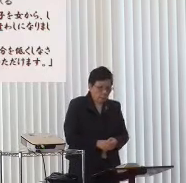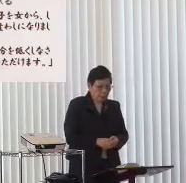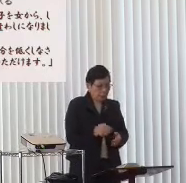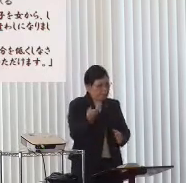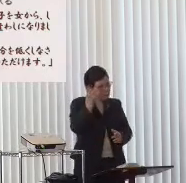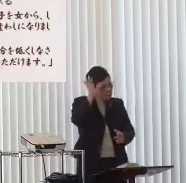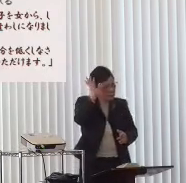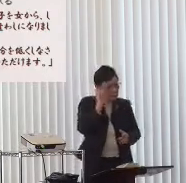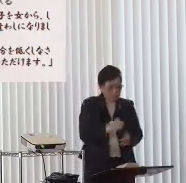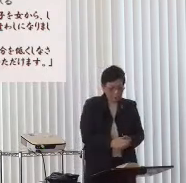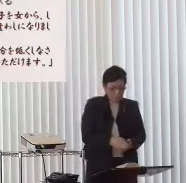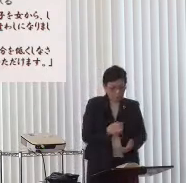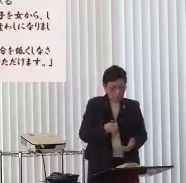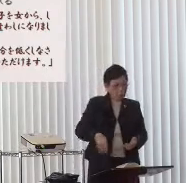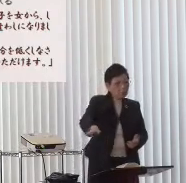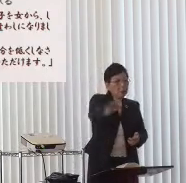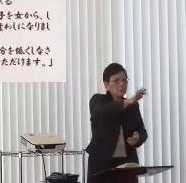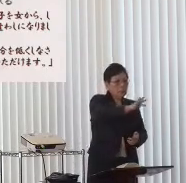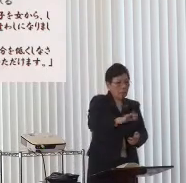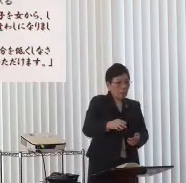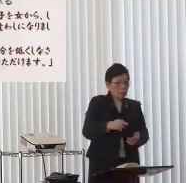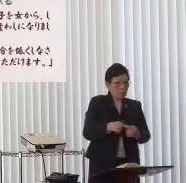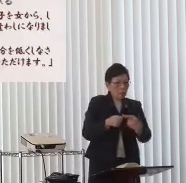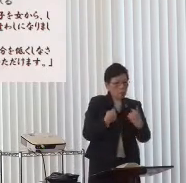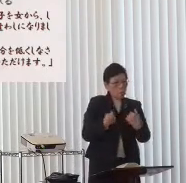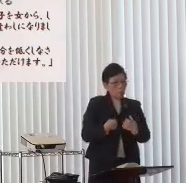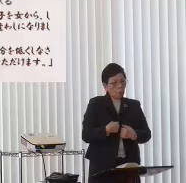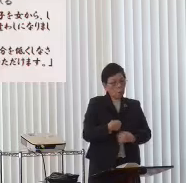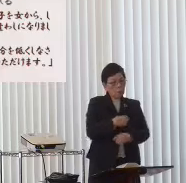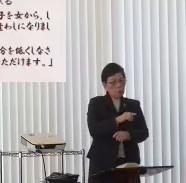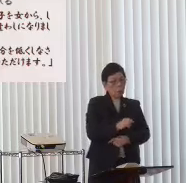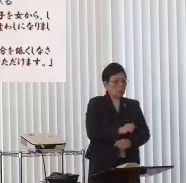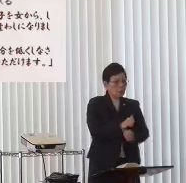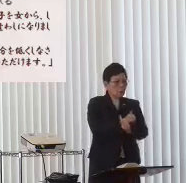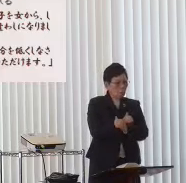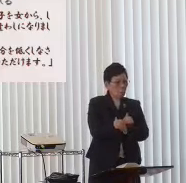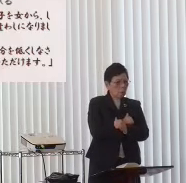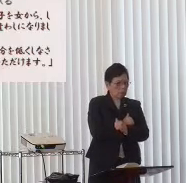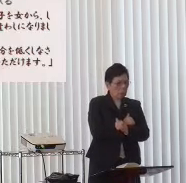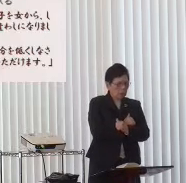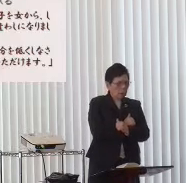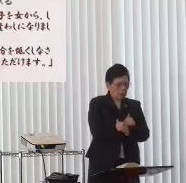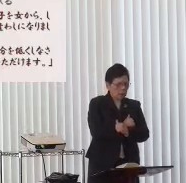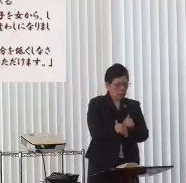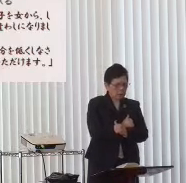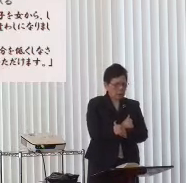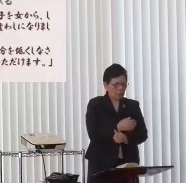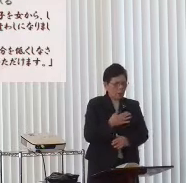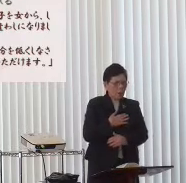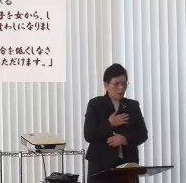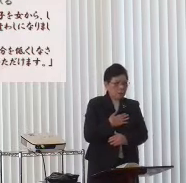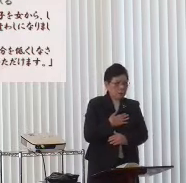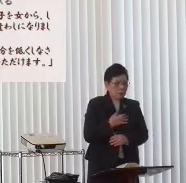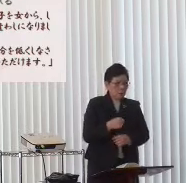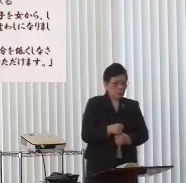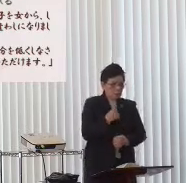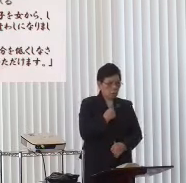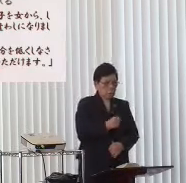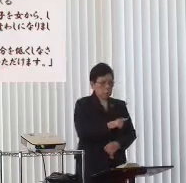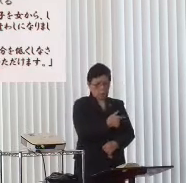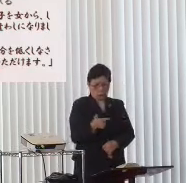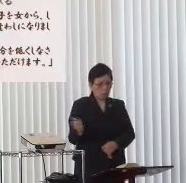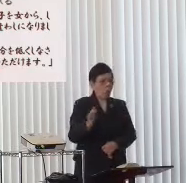かこの試みが去っていかない、試練が去っていかないという時もあるんだと思います